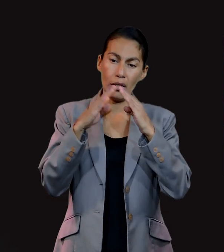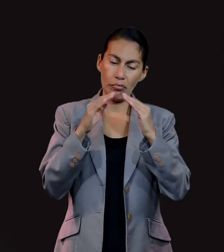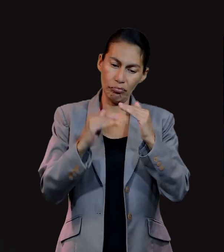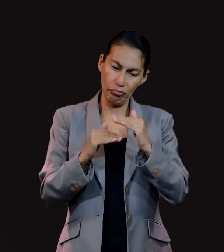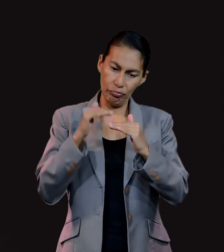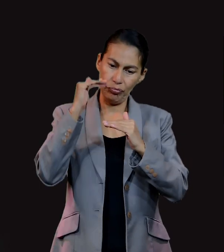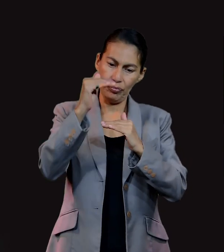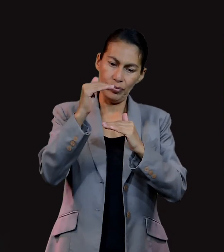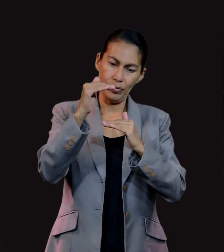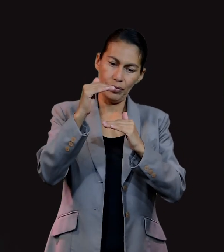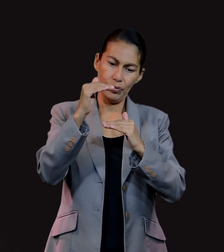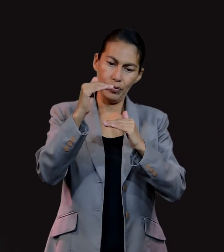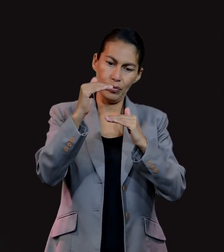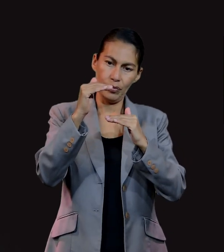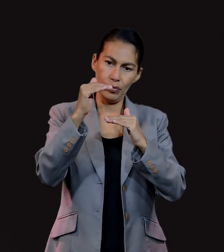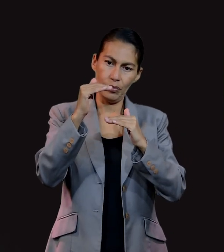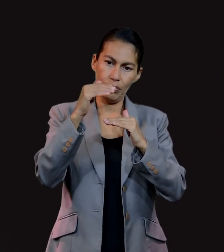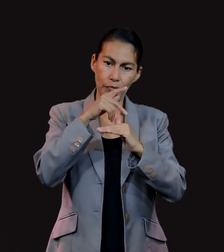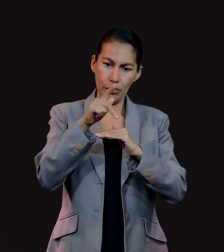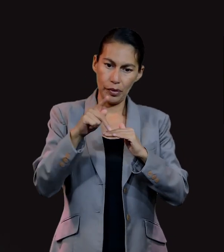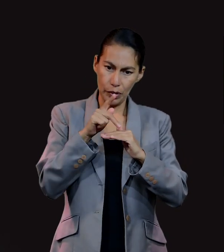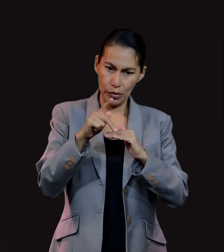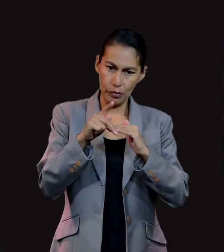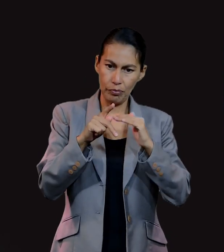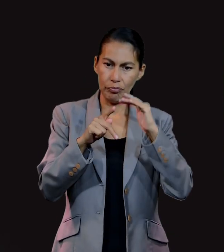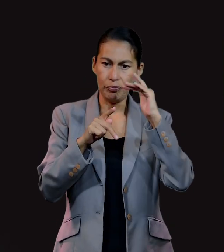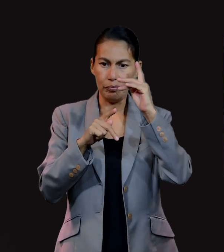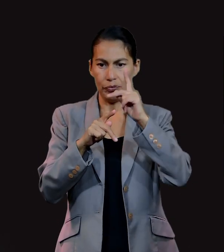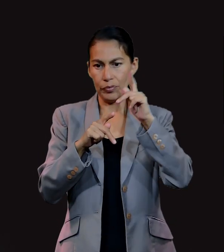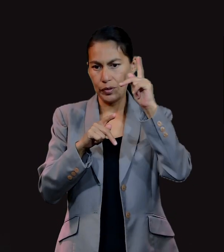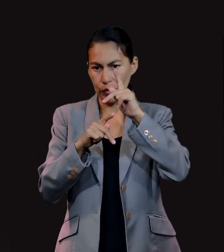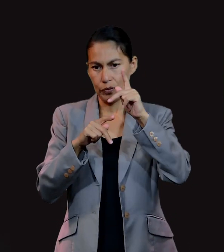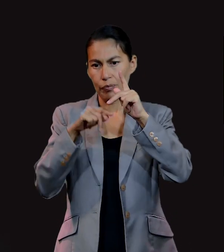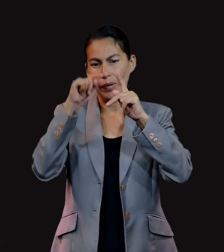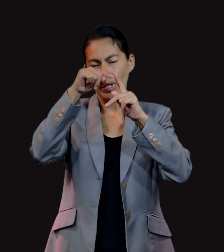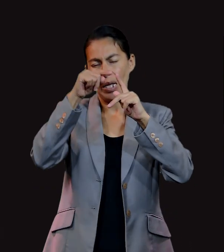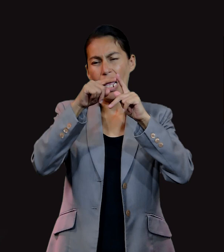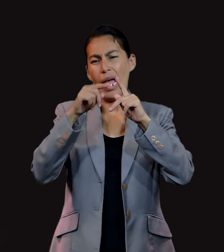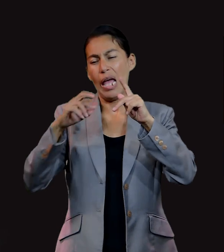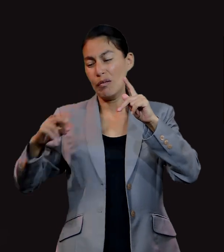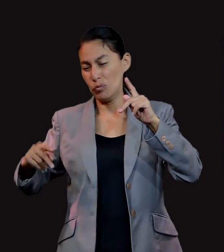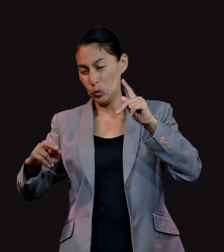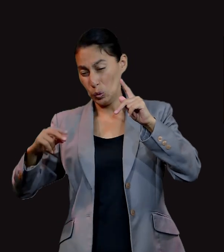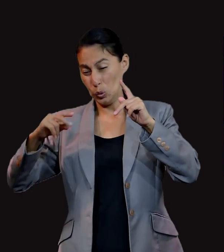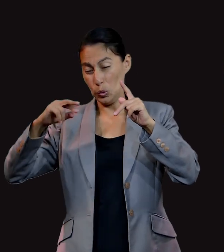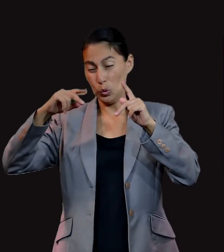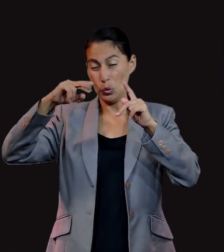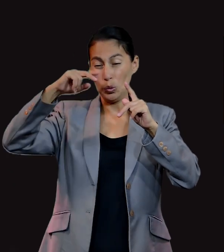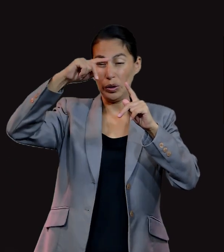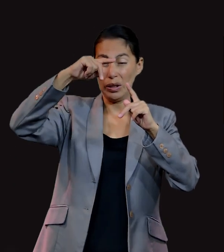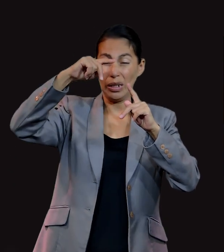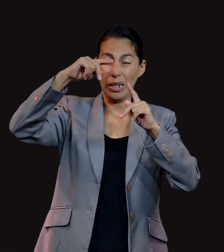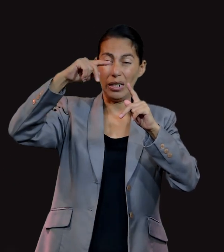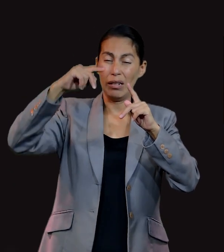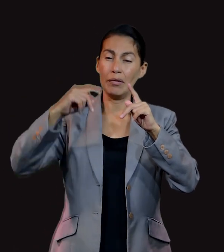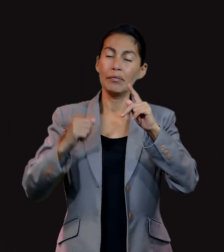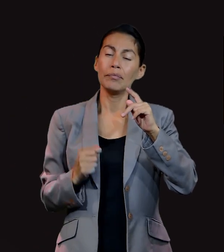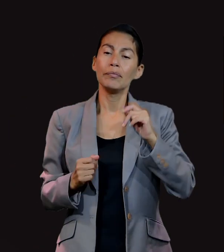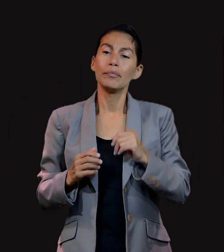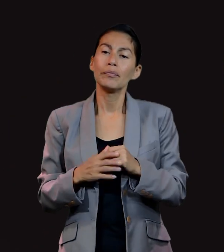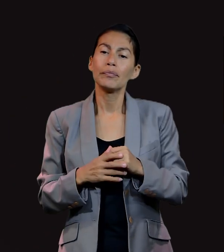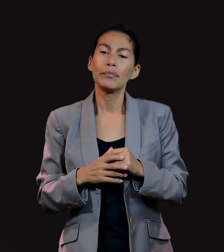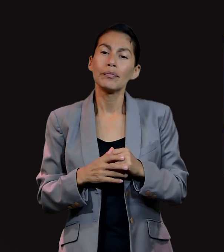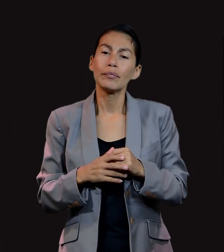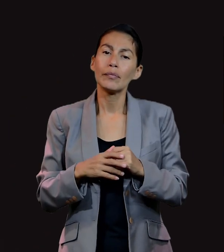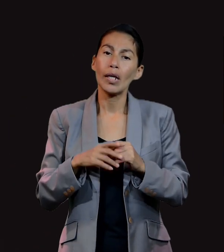en el segundo piso del techo estábamos cambiando un roof y de repente era una